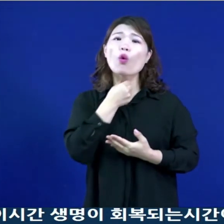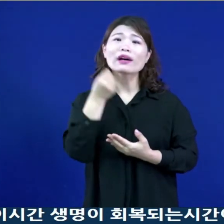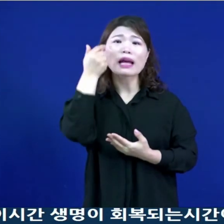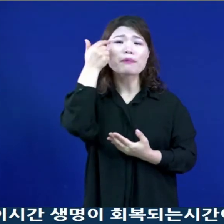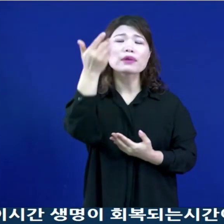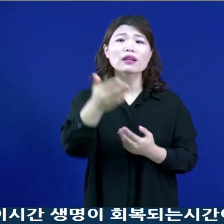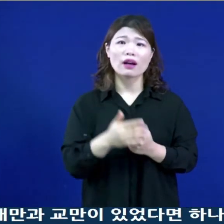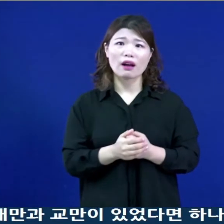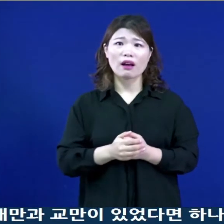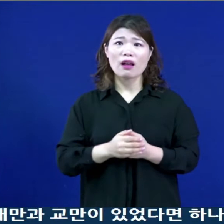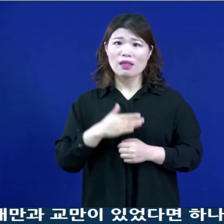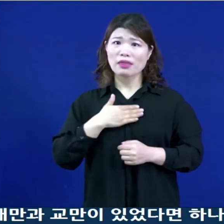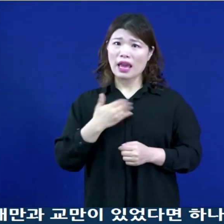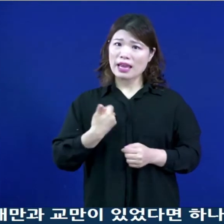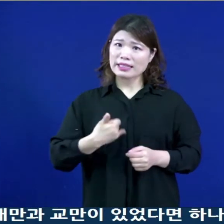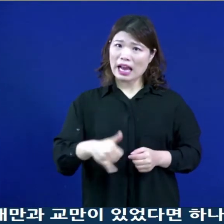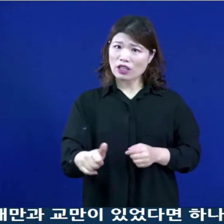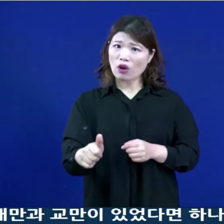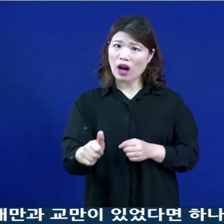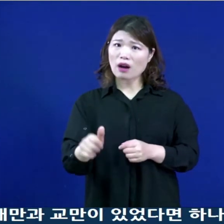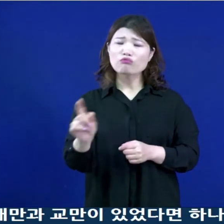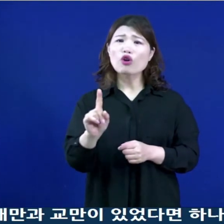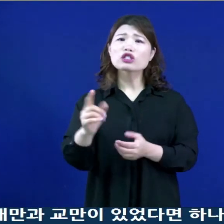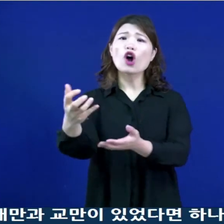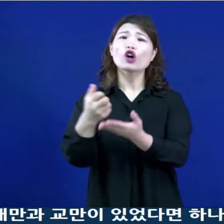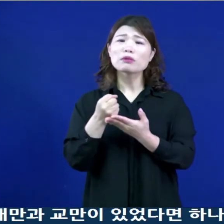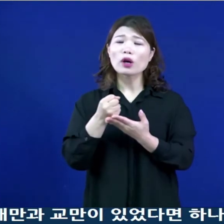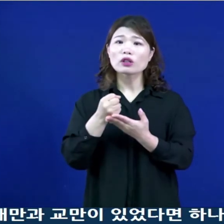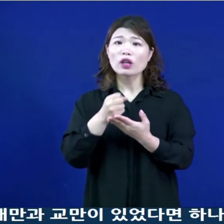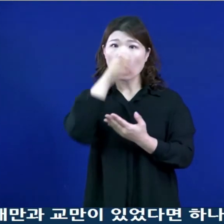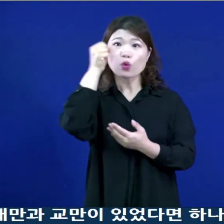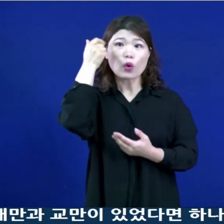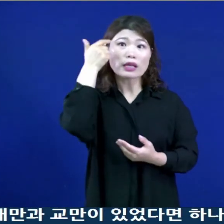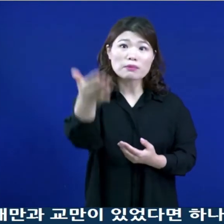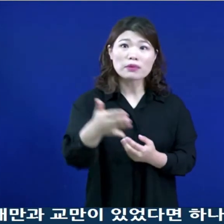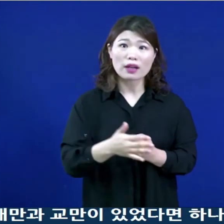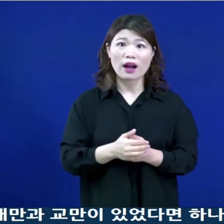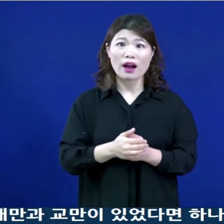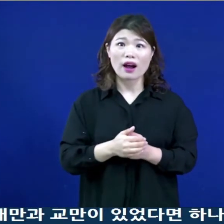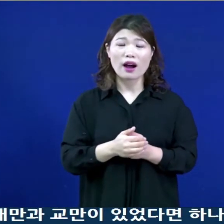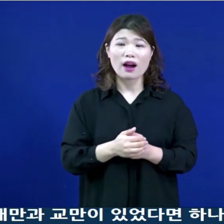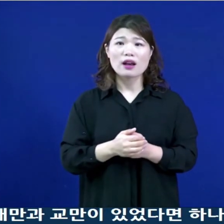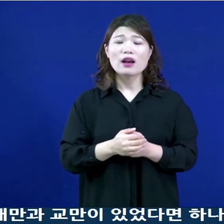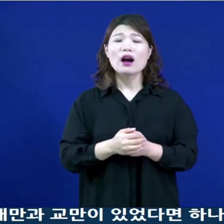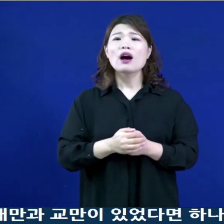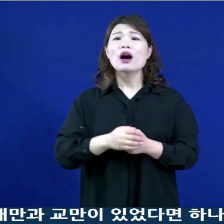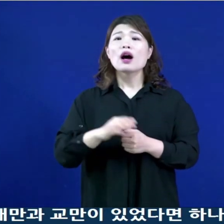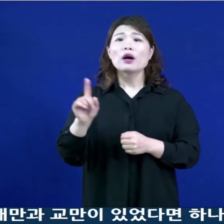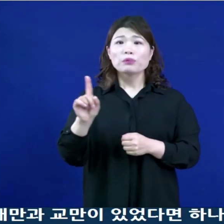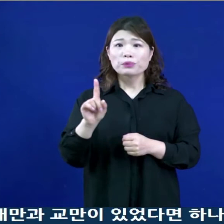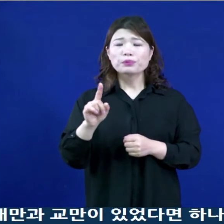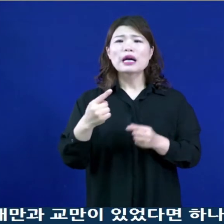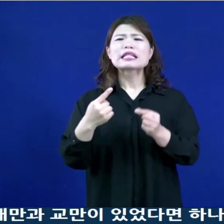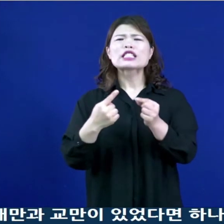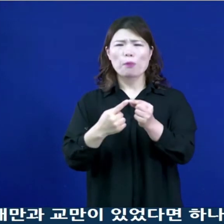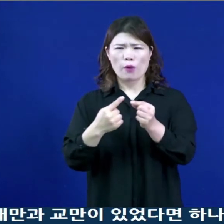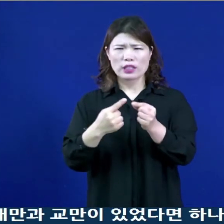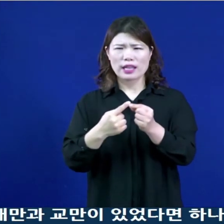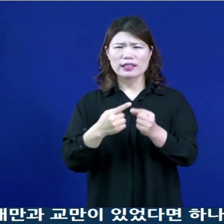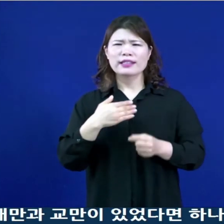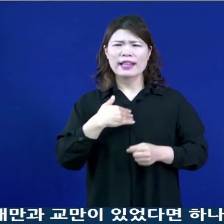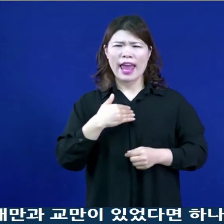무엇을 얻기를 원하시는 그 대상 중에 첫 번째, 우리의 자녀들이 생명을 얻게